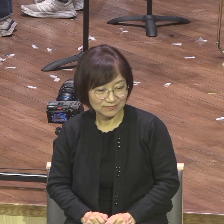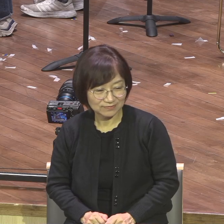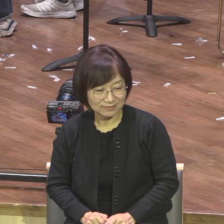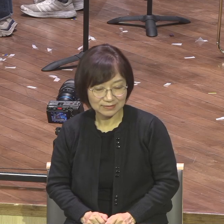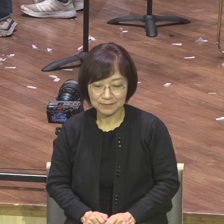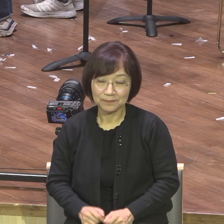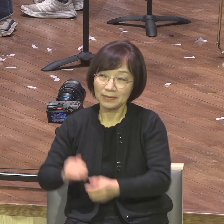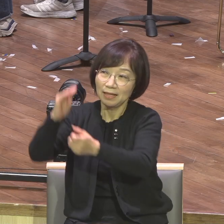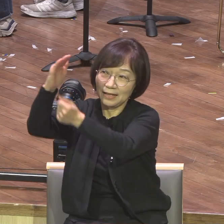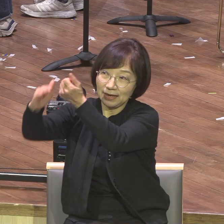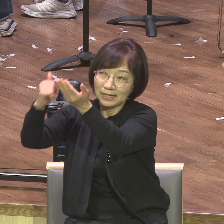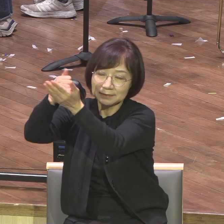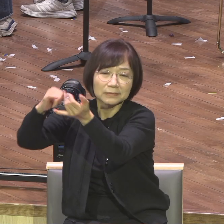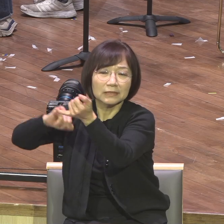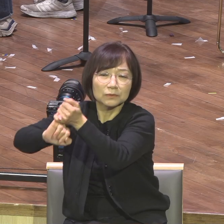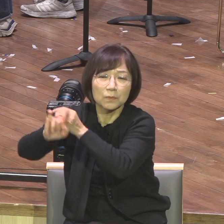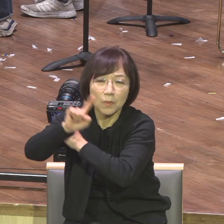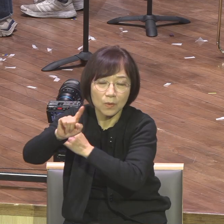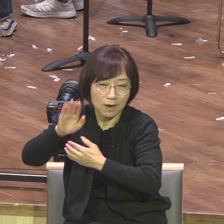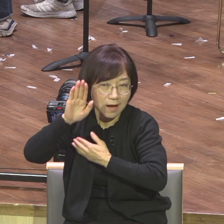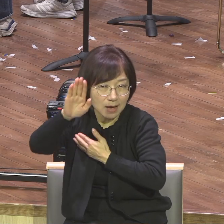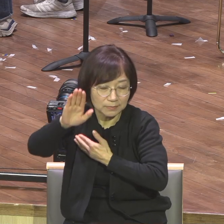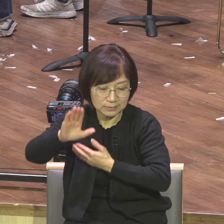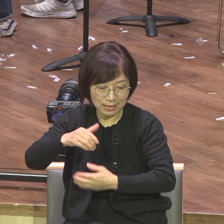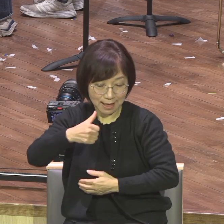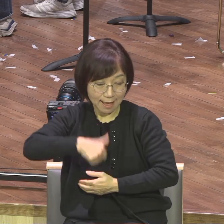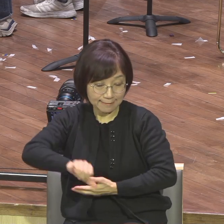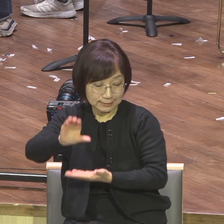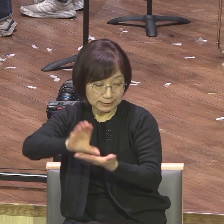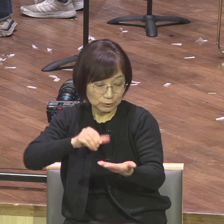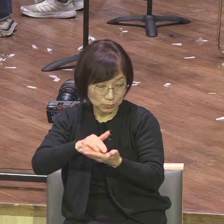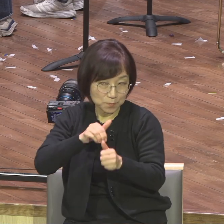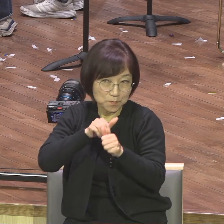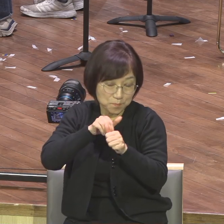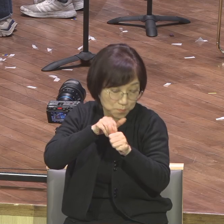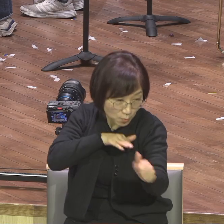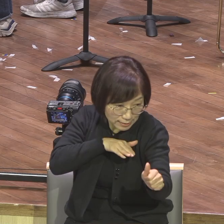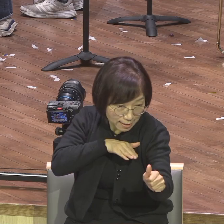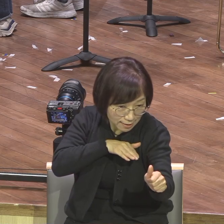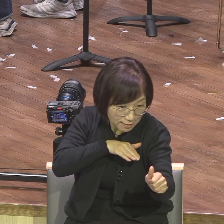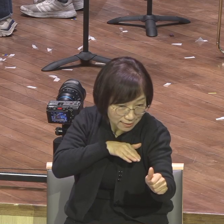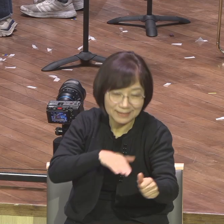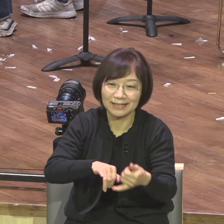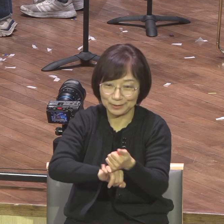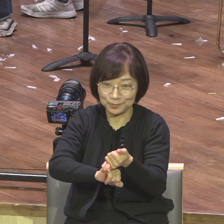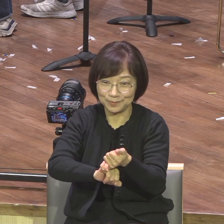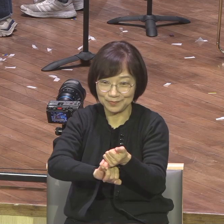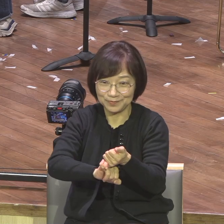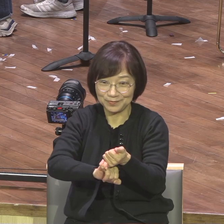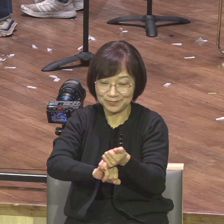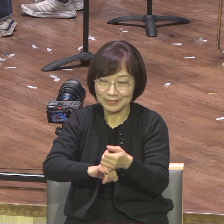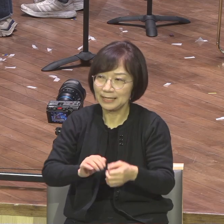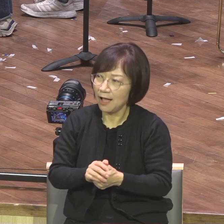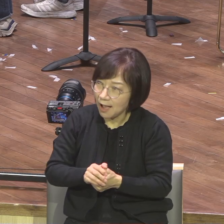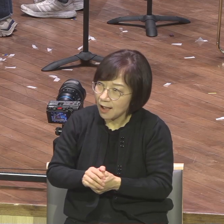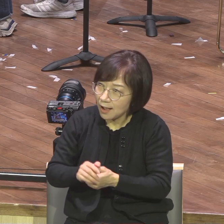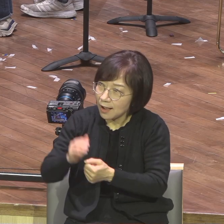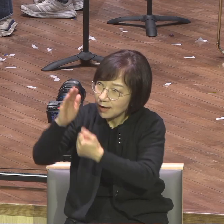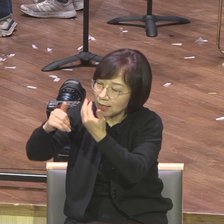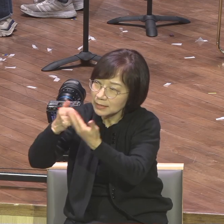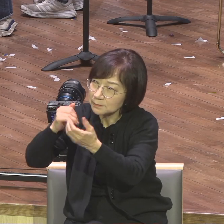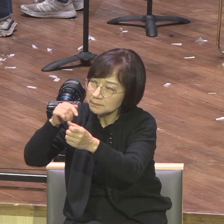내가 독신자 보내겠다 하나님의 마음 아는 사람이 진짜 성탄의 의미 아는 사람이에요. 하나님 마음이